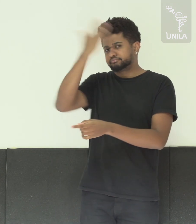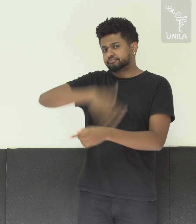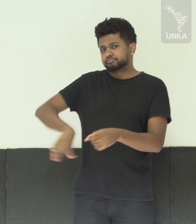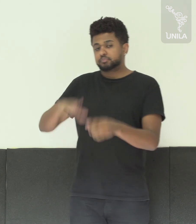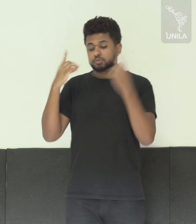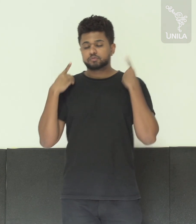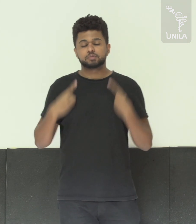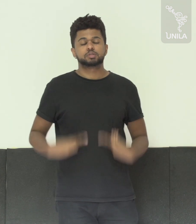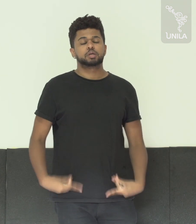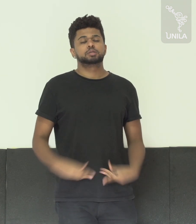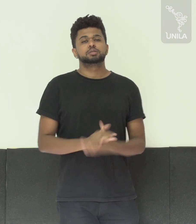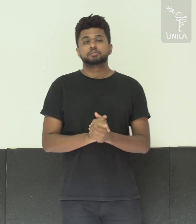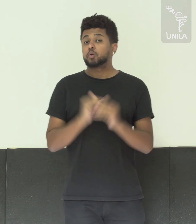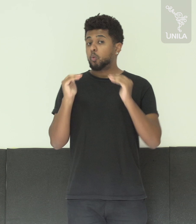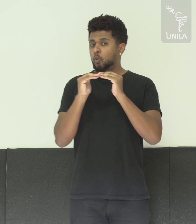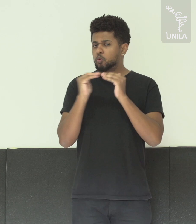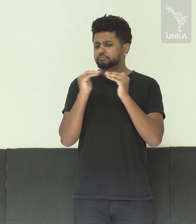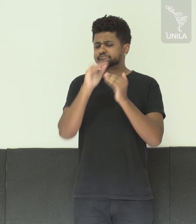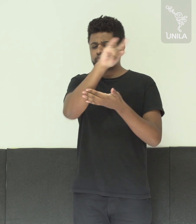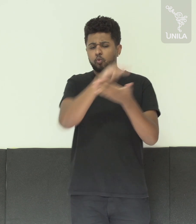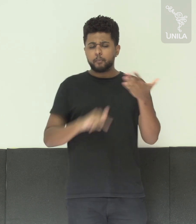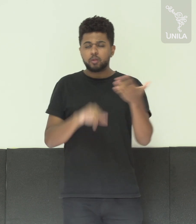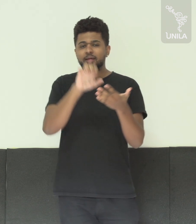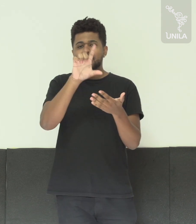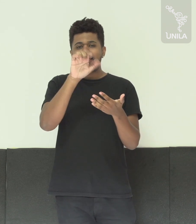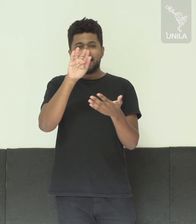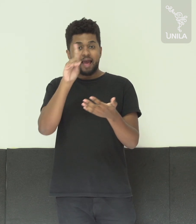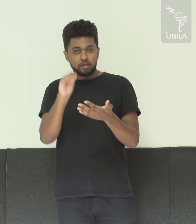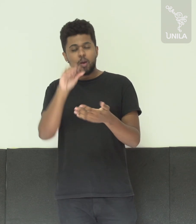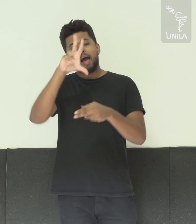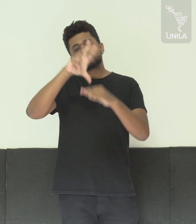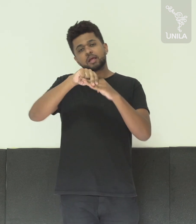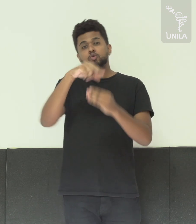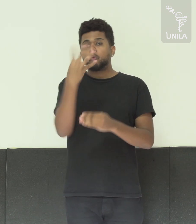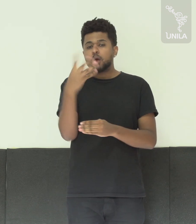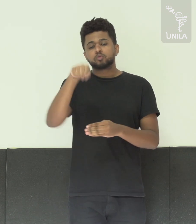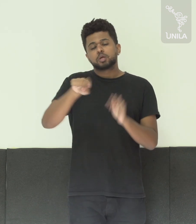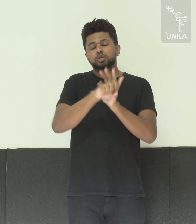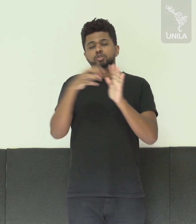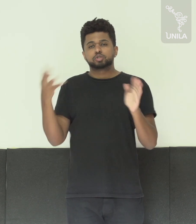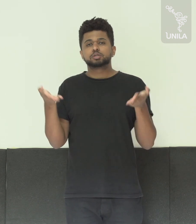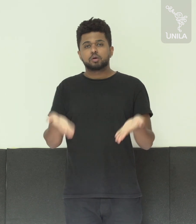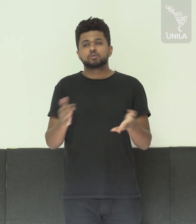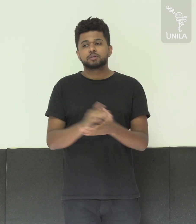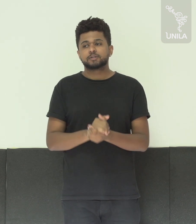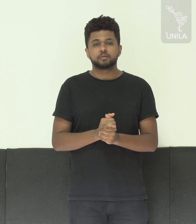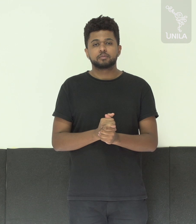comprovação da deficiência, de acordo com o documento elencado no anexo 4 do presente